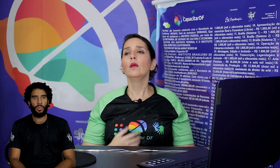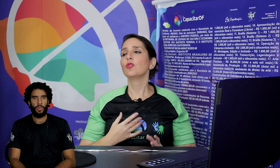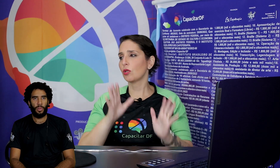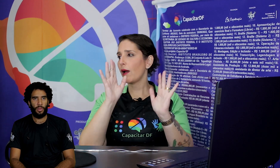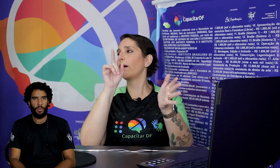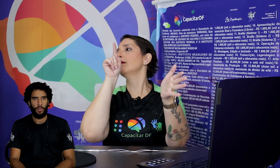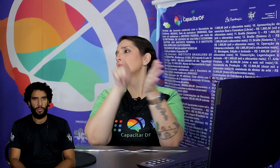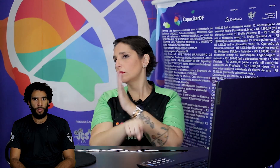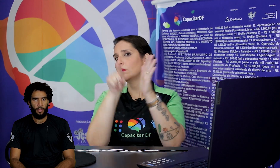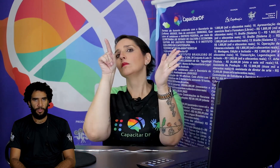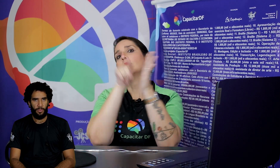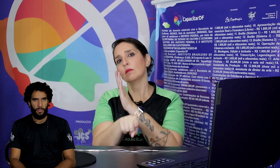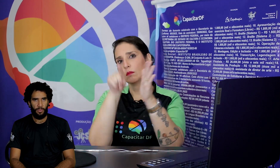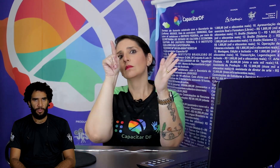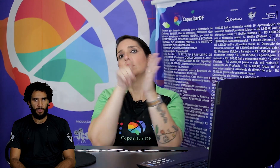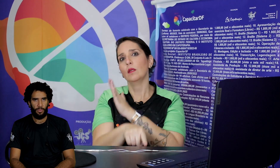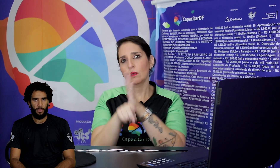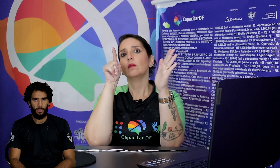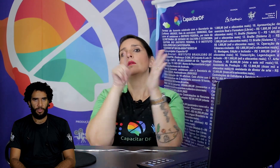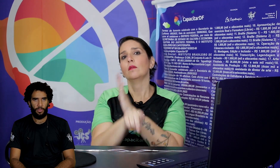perguntar, já.